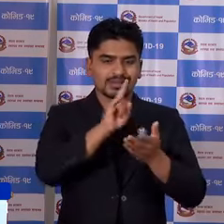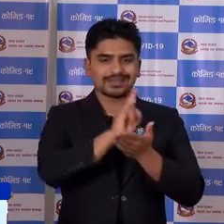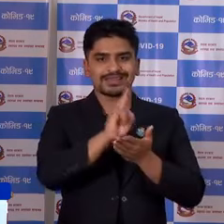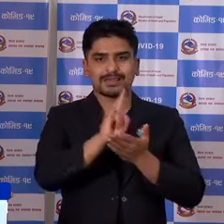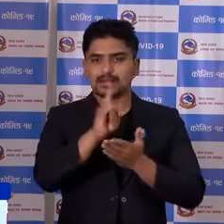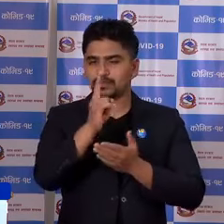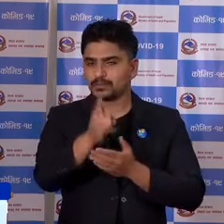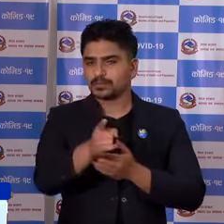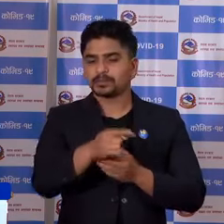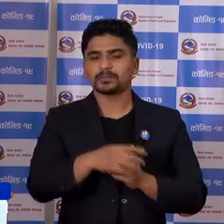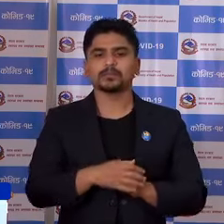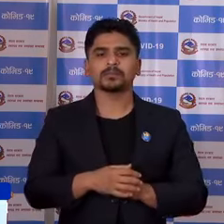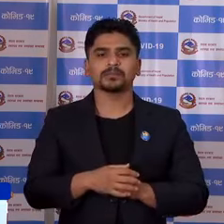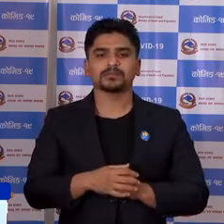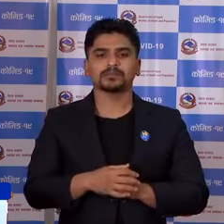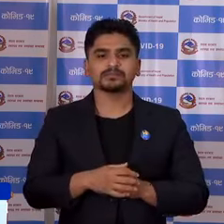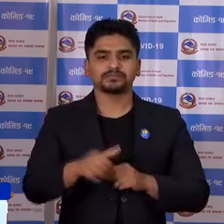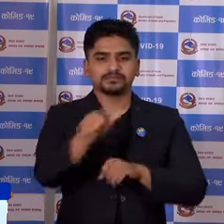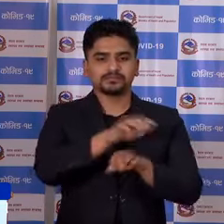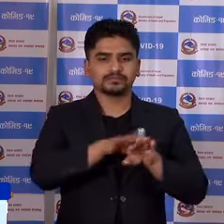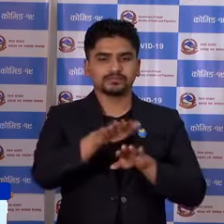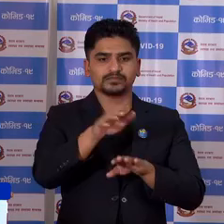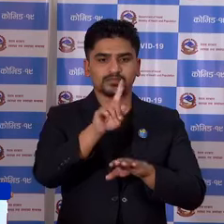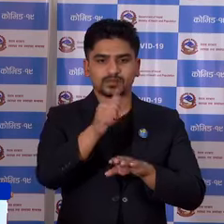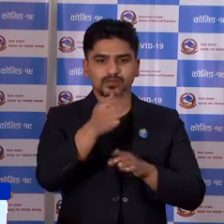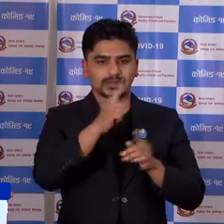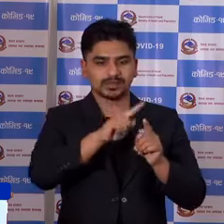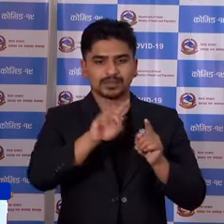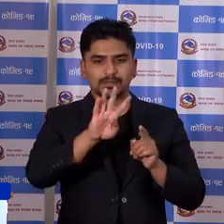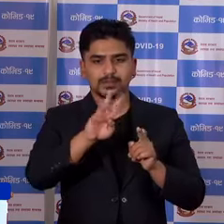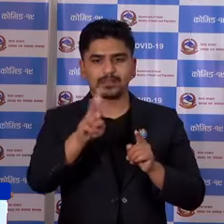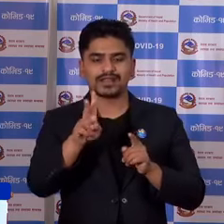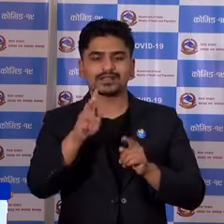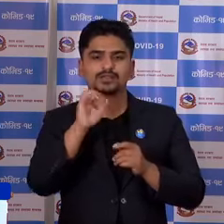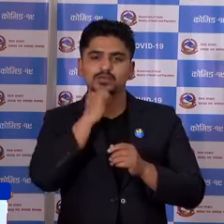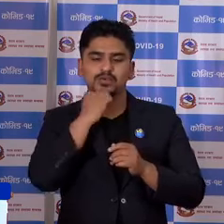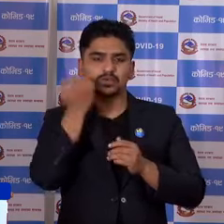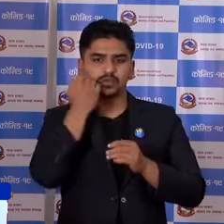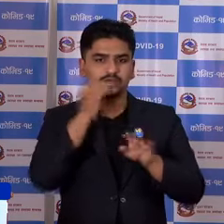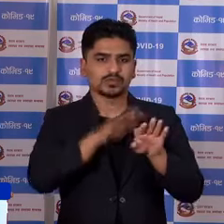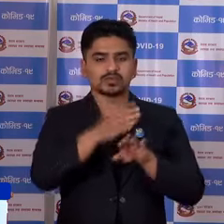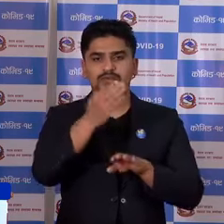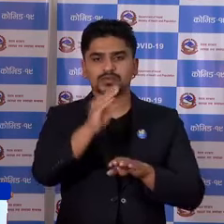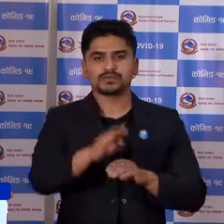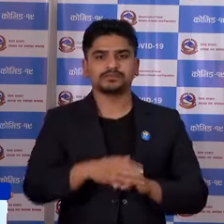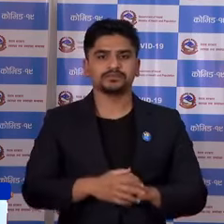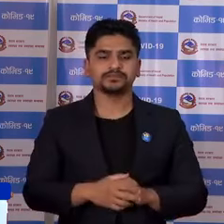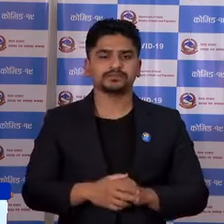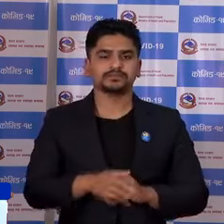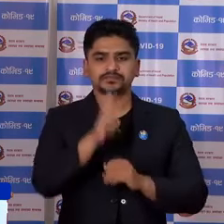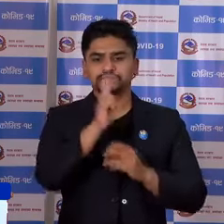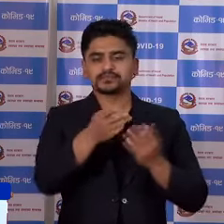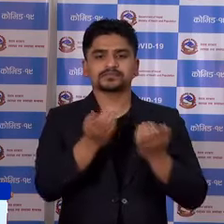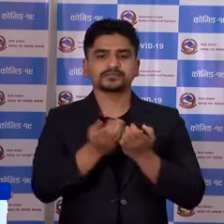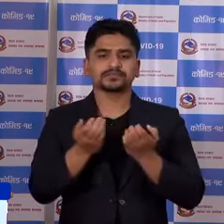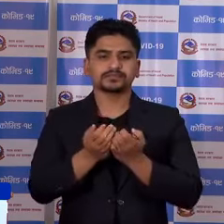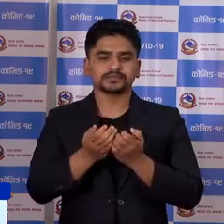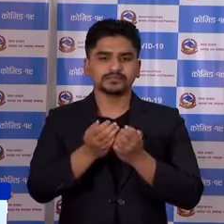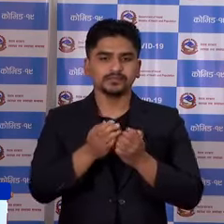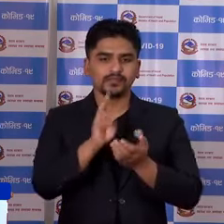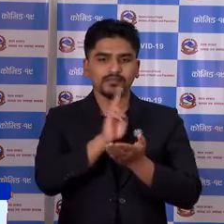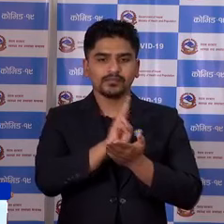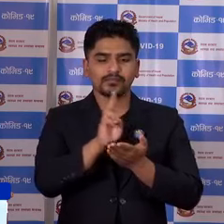झापाका हुनुहुन्छ। उहाँहरू 16 देखि 42 वर्ष उमेरका पुरुषहरू हुनुहुन्छ। त्यसै गरी